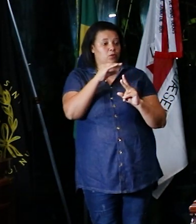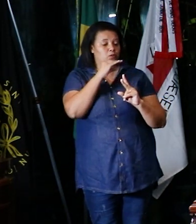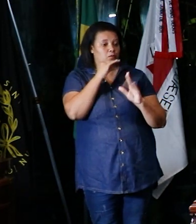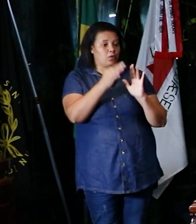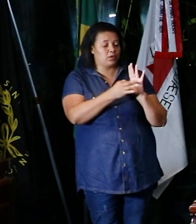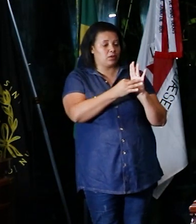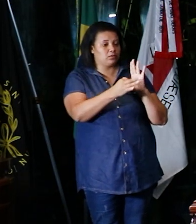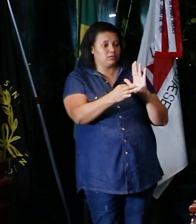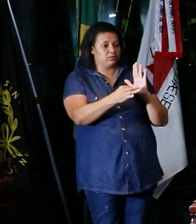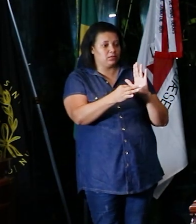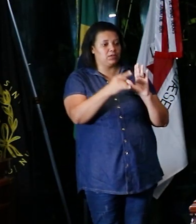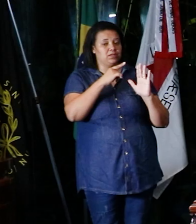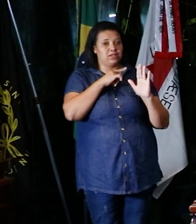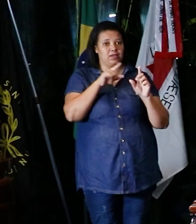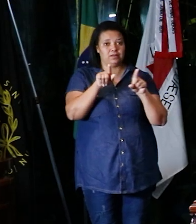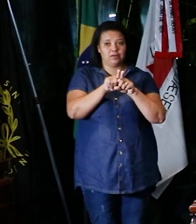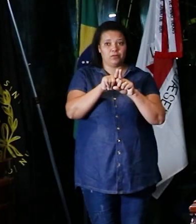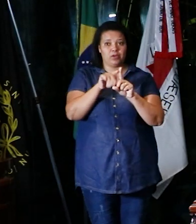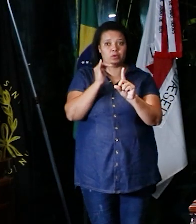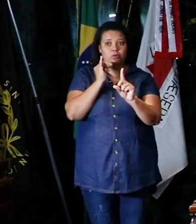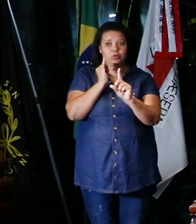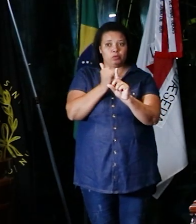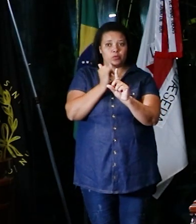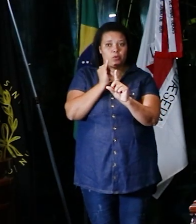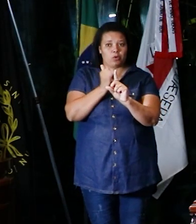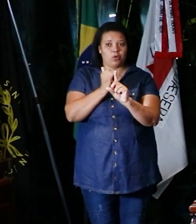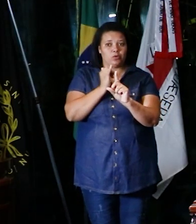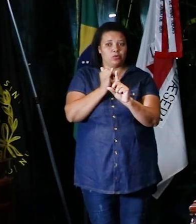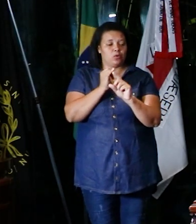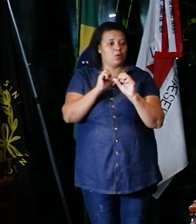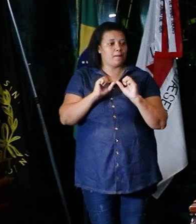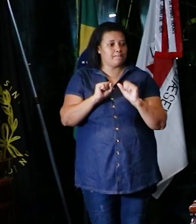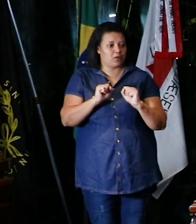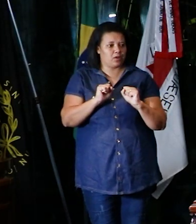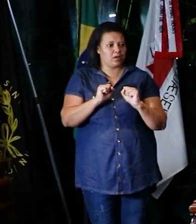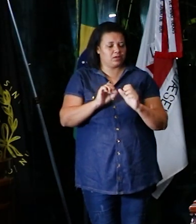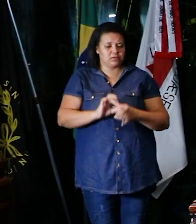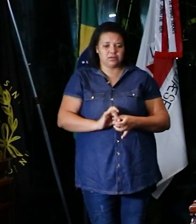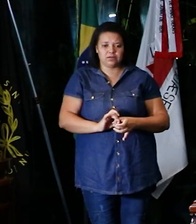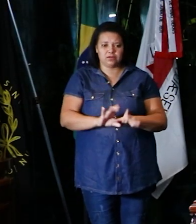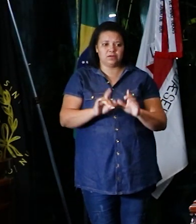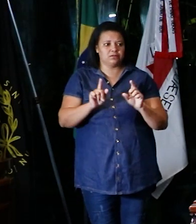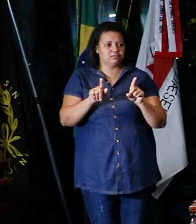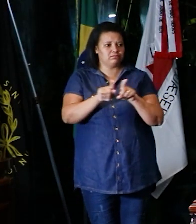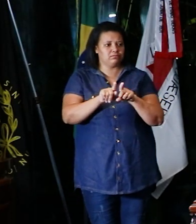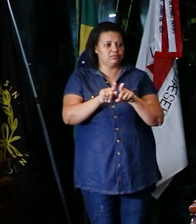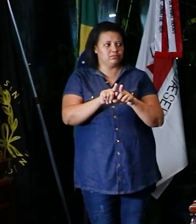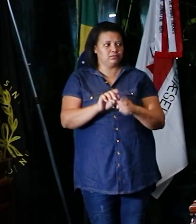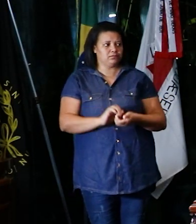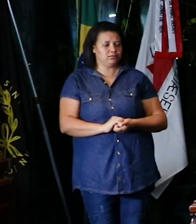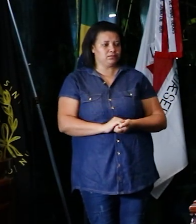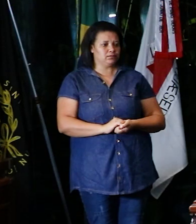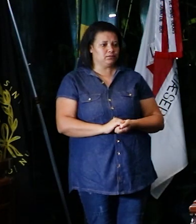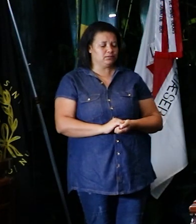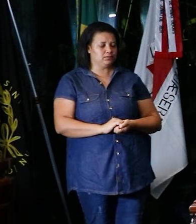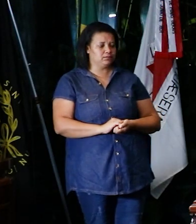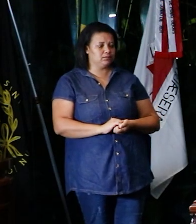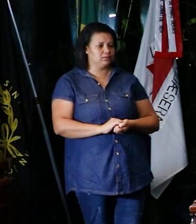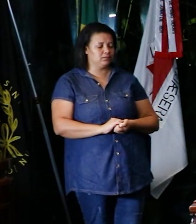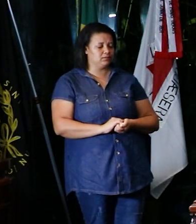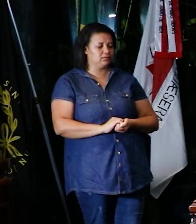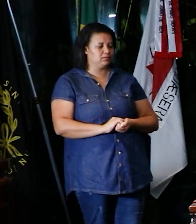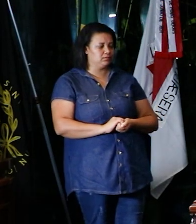mas tem o Drummond do conto, se pode ser, vale tudo que falou para isso também.